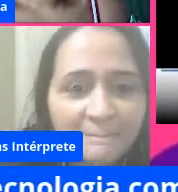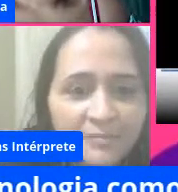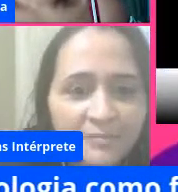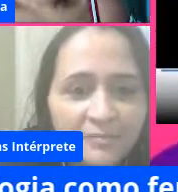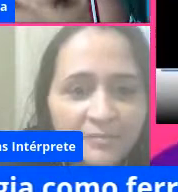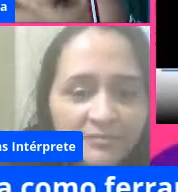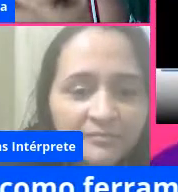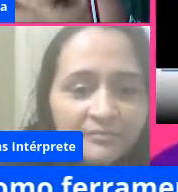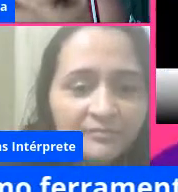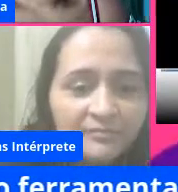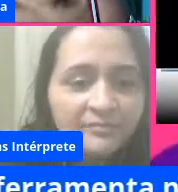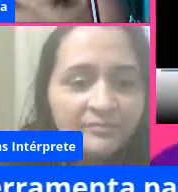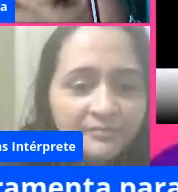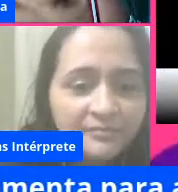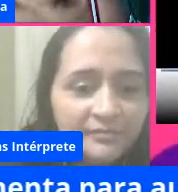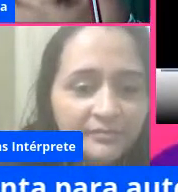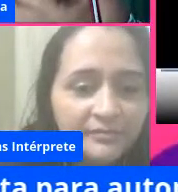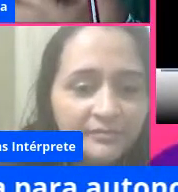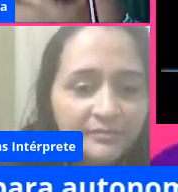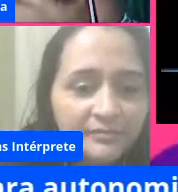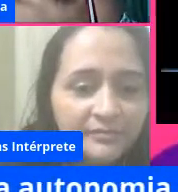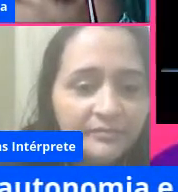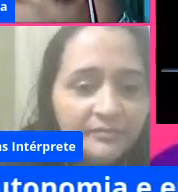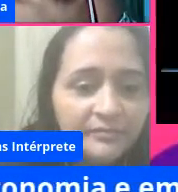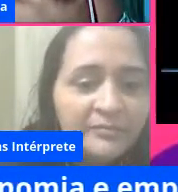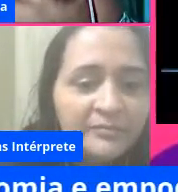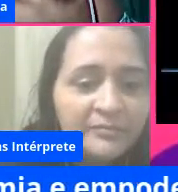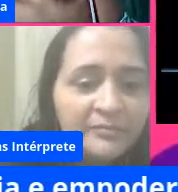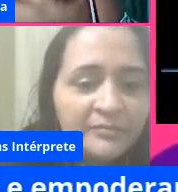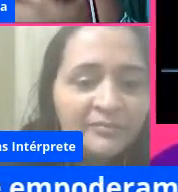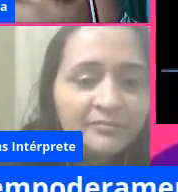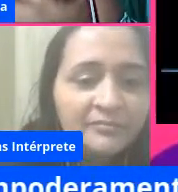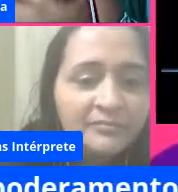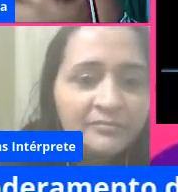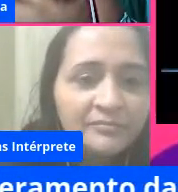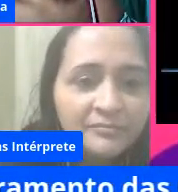pudesse falar, entendeu? Sem o vídeo. A gente.